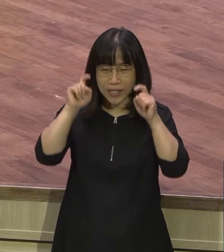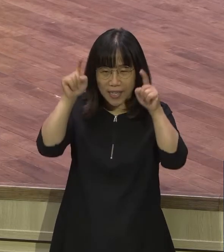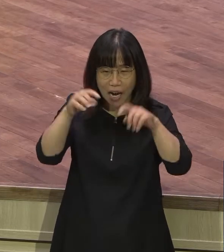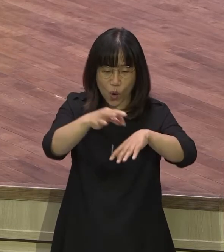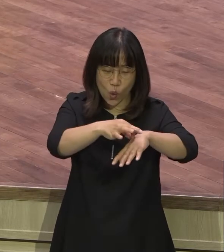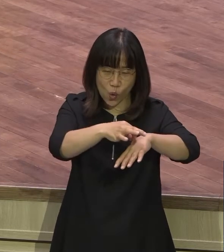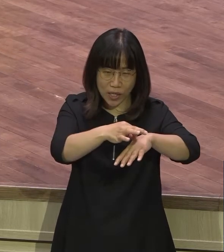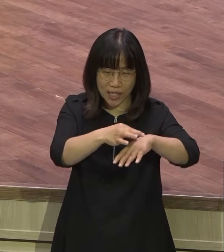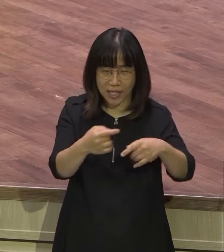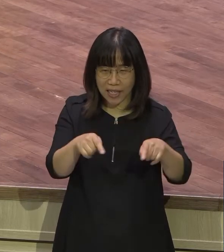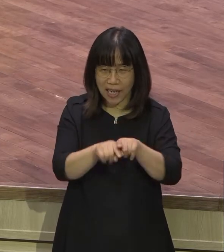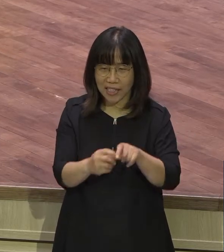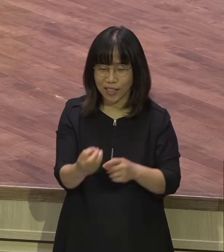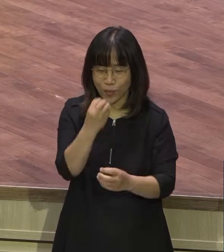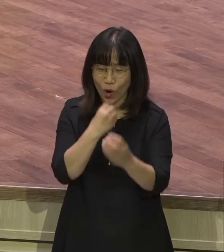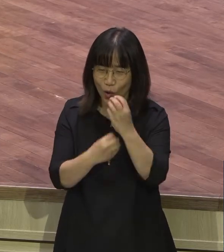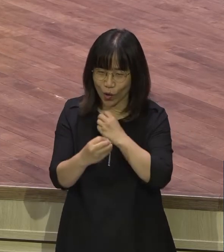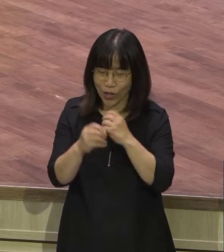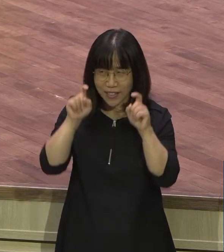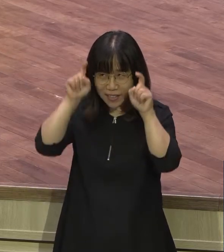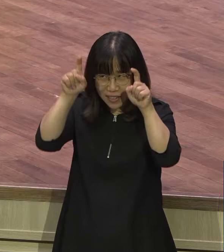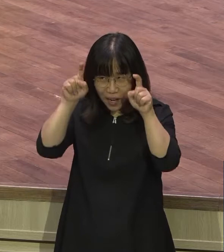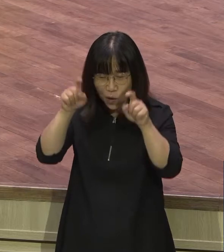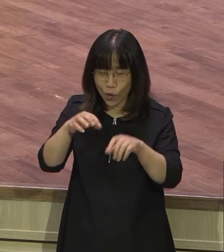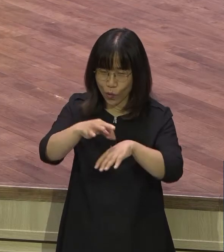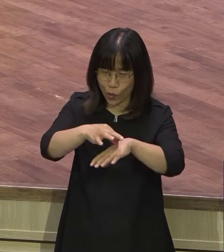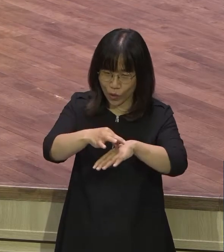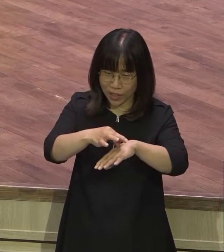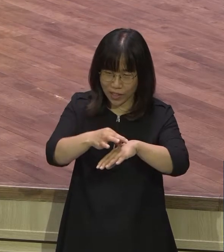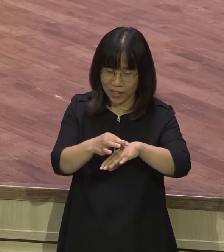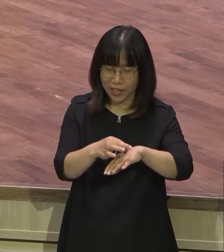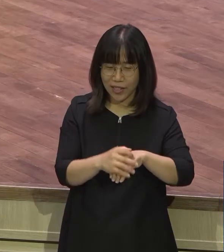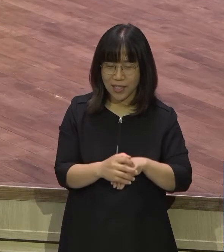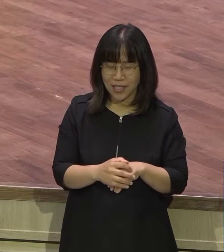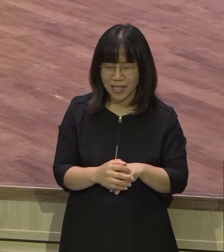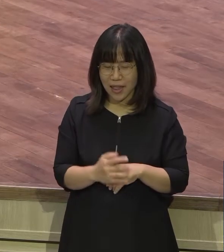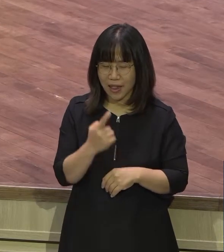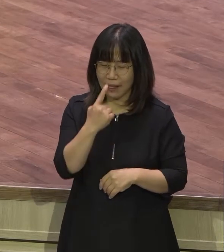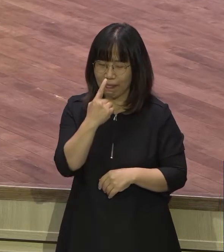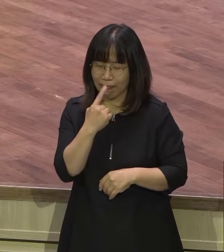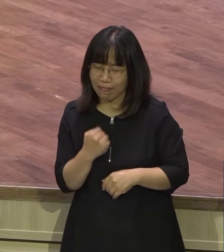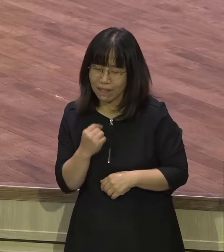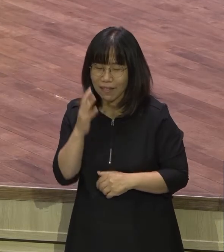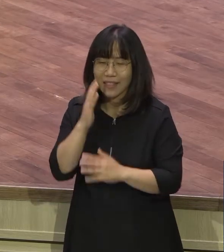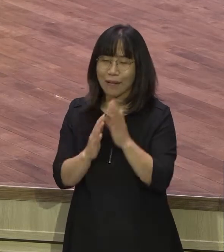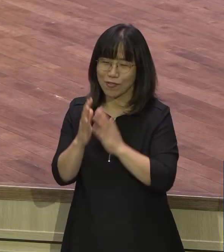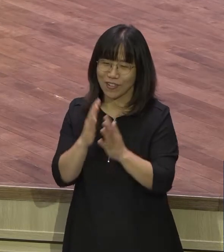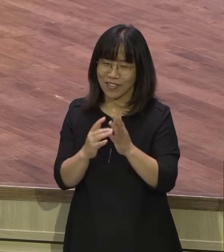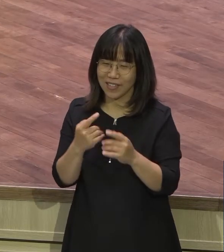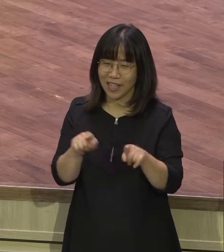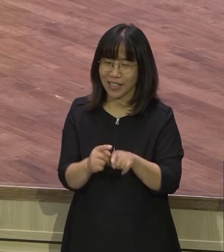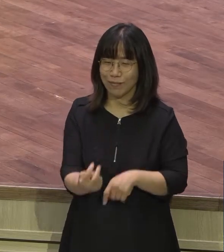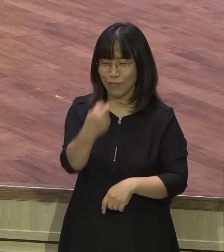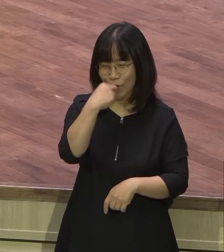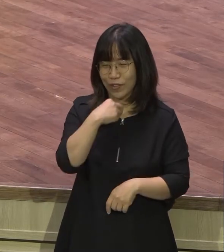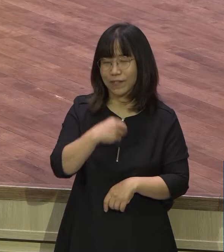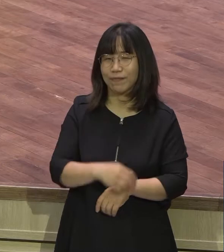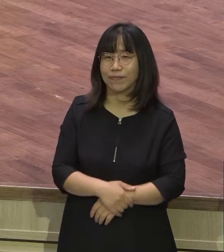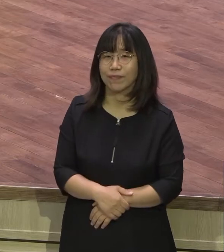썬나물하고 썬나물하고 이 양고기하고 누룩이 없는 것 썬나물 이스라엘